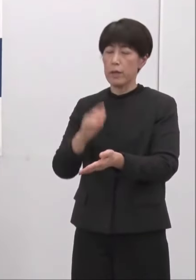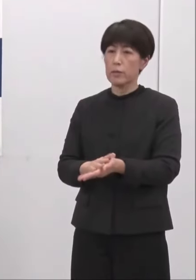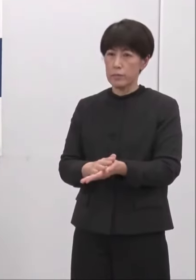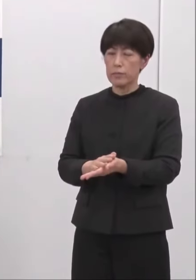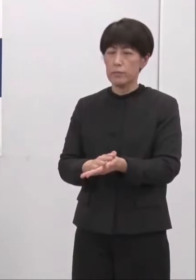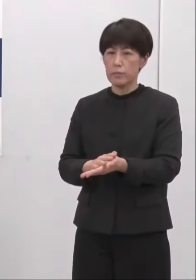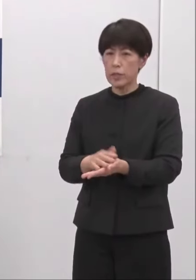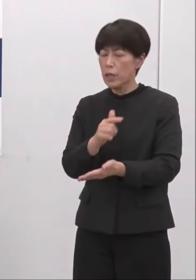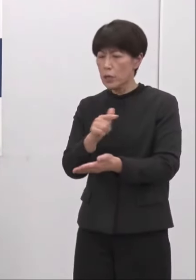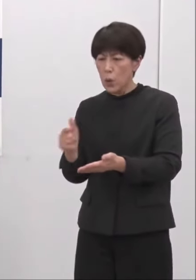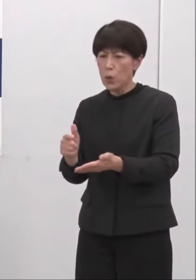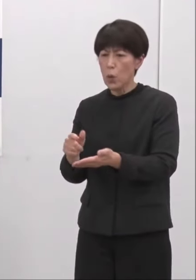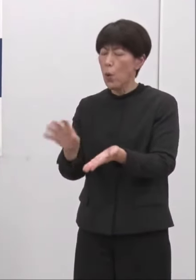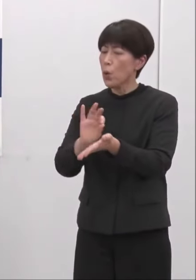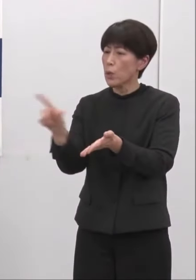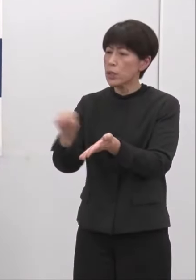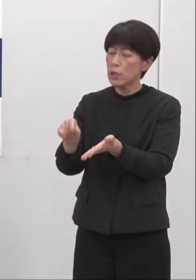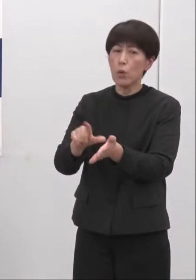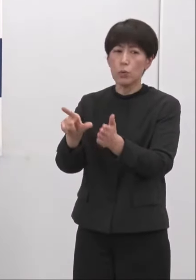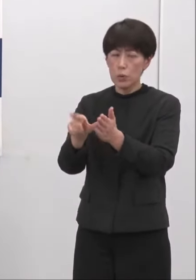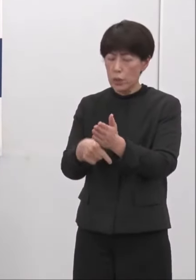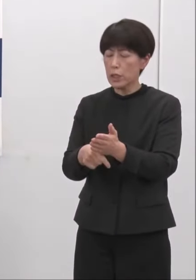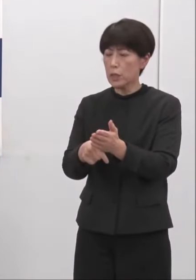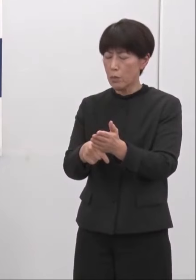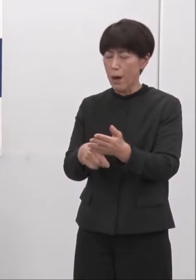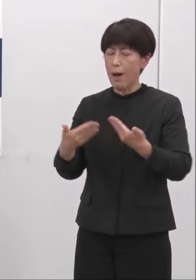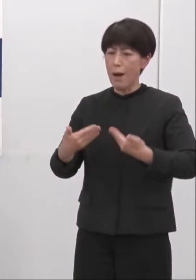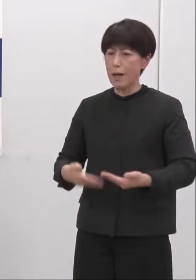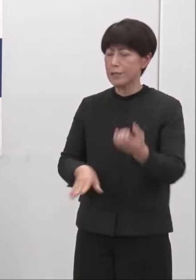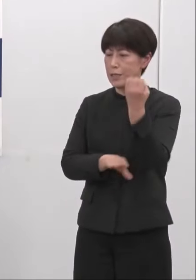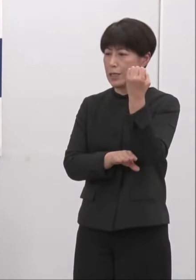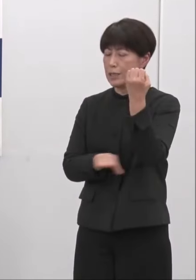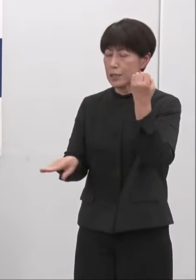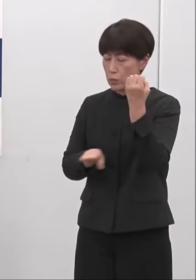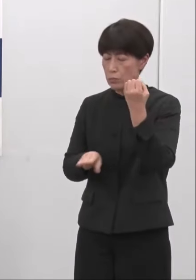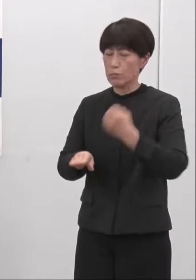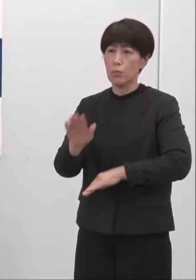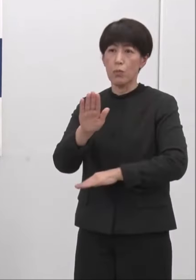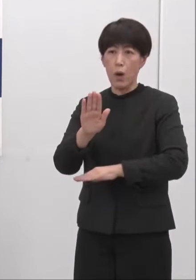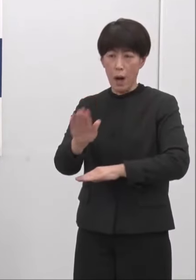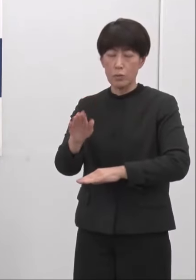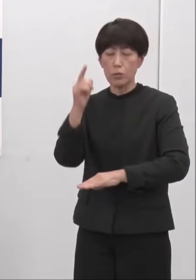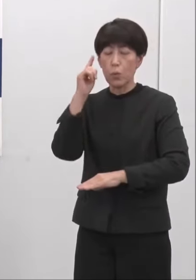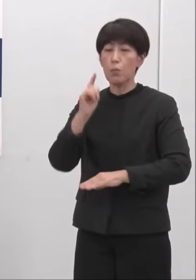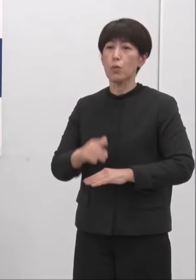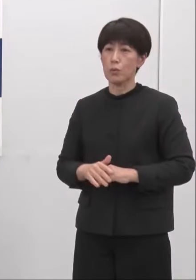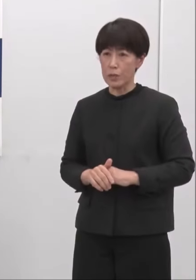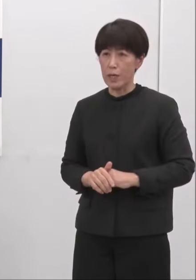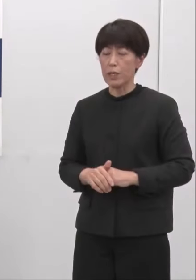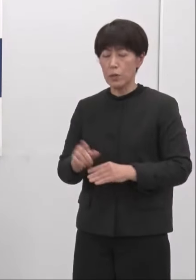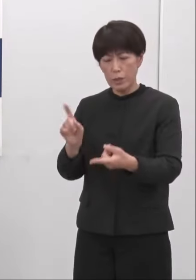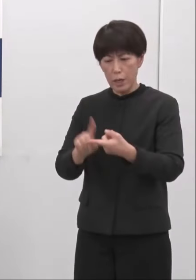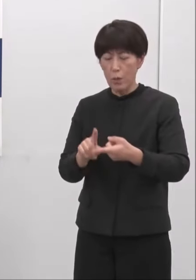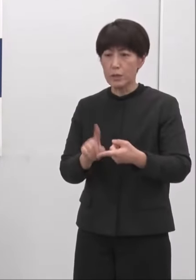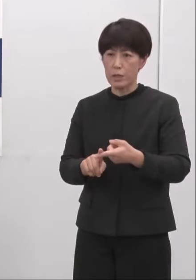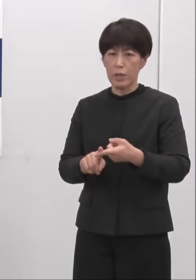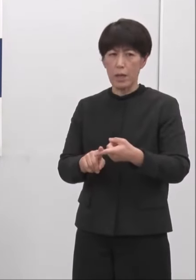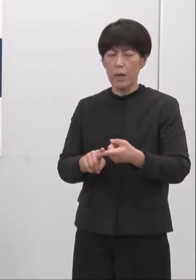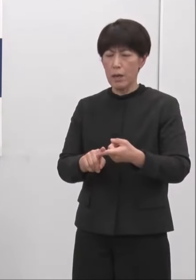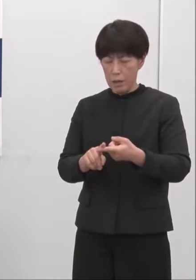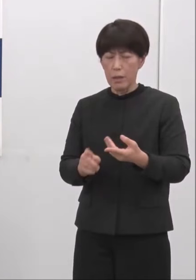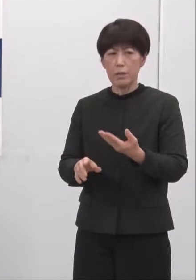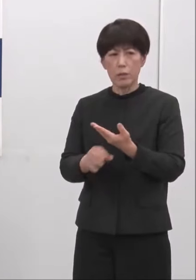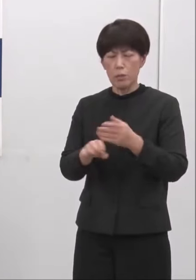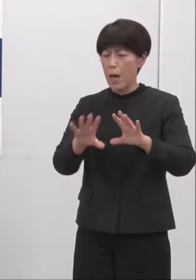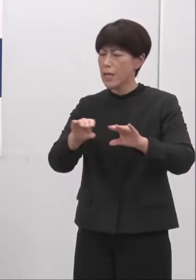基準になりますから、それはその時に議論されると思います。要はあれですよね、杭が打ってないからそのまま残しとったら液状化されて危ないんじゃないかっていう議論